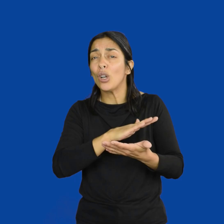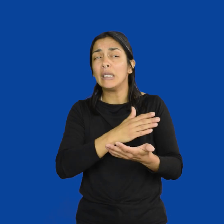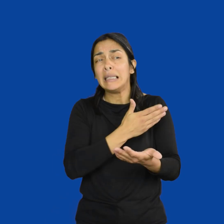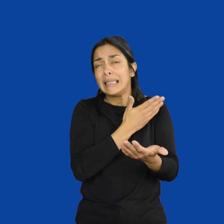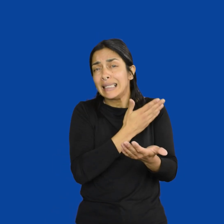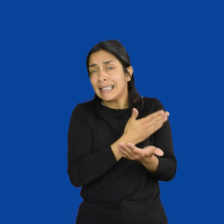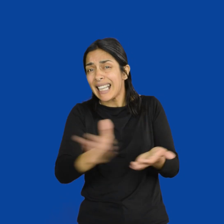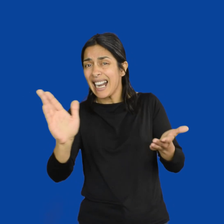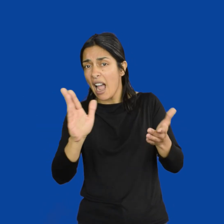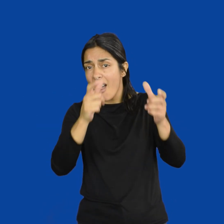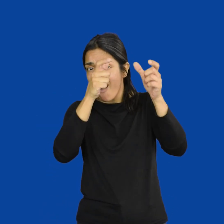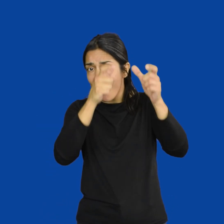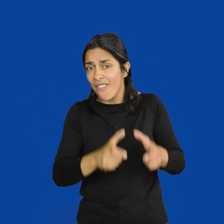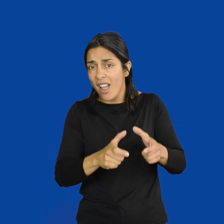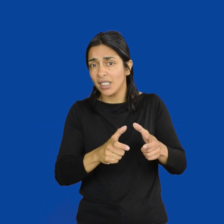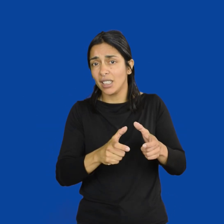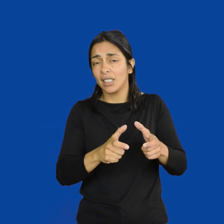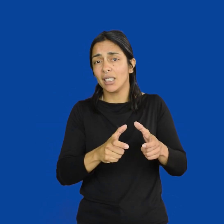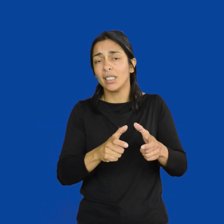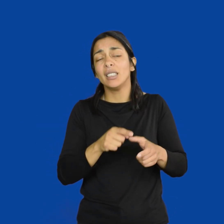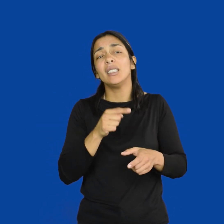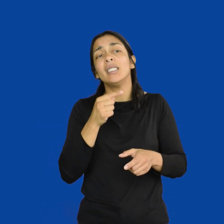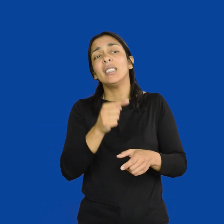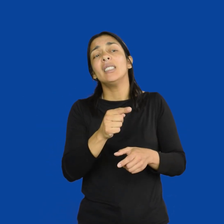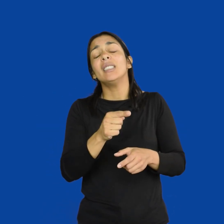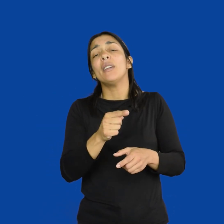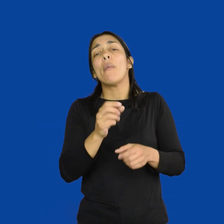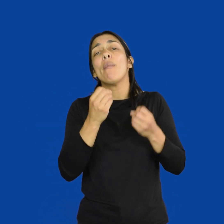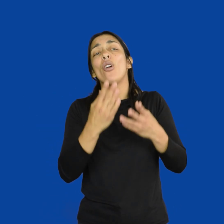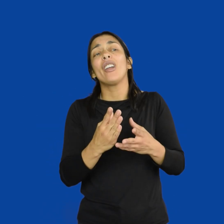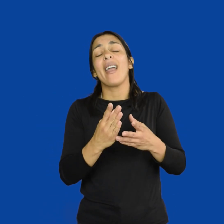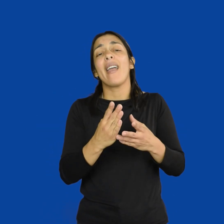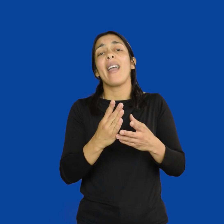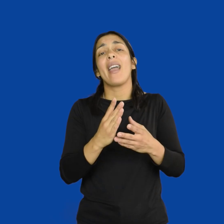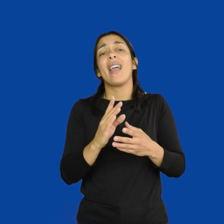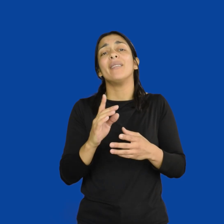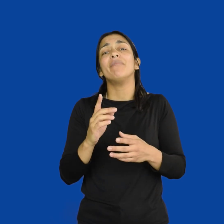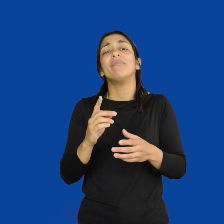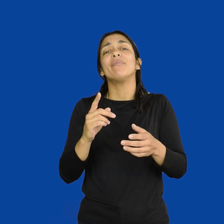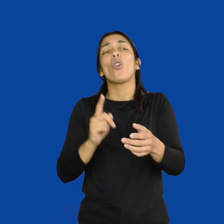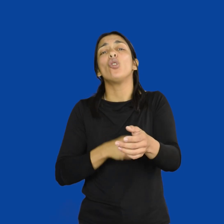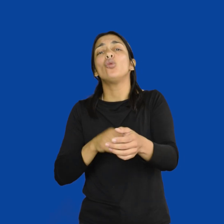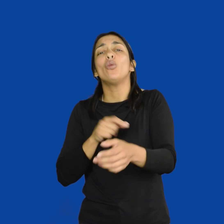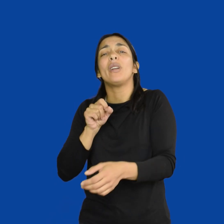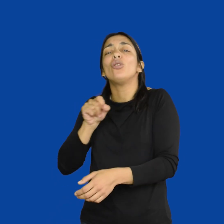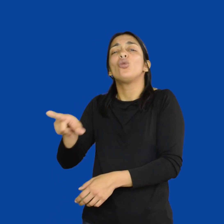Fue un acto simbólico el quitar abruptamente el fez, el cual era usado principalmente por los turcos.